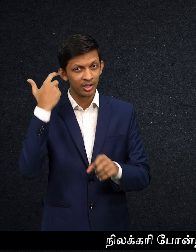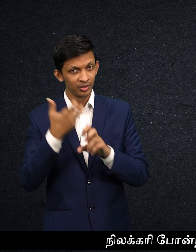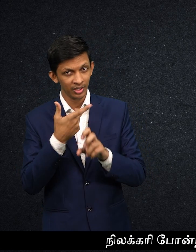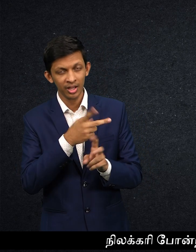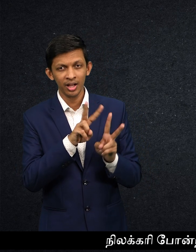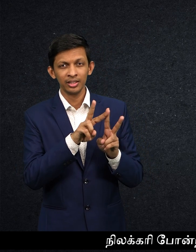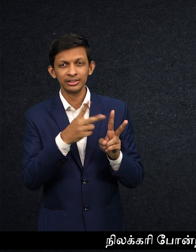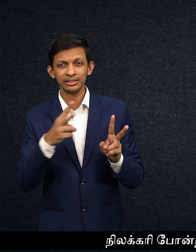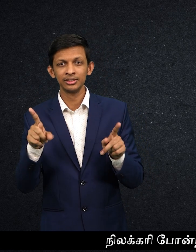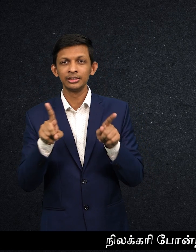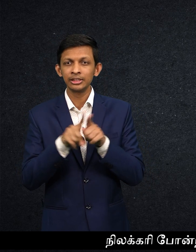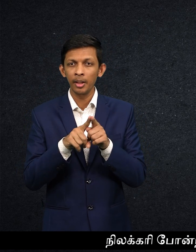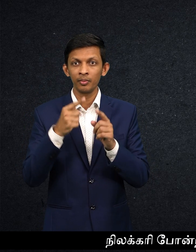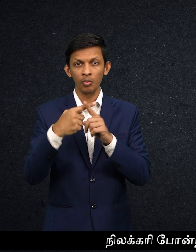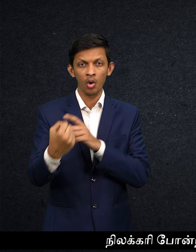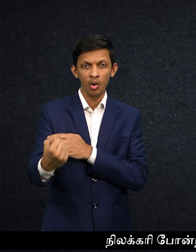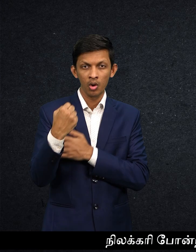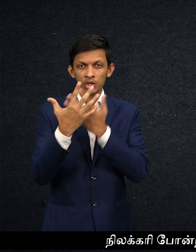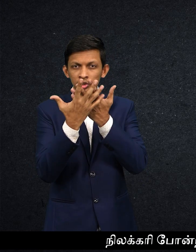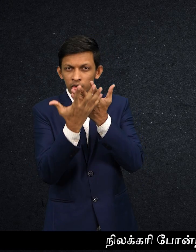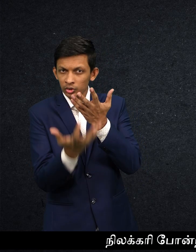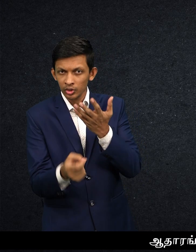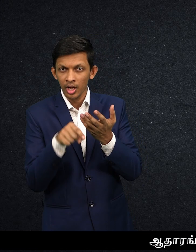நிலக்கரி போன்றவை எரிசக்தி